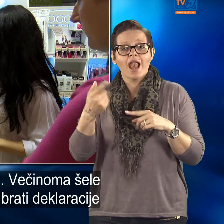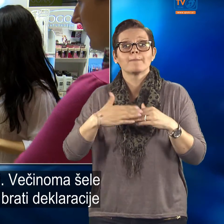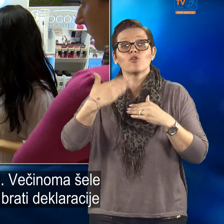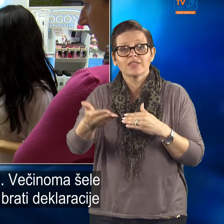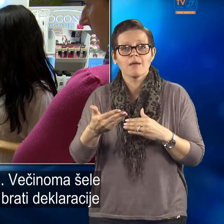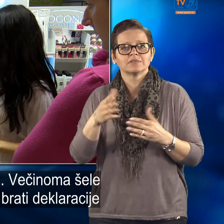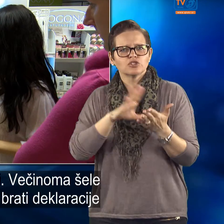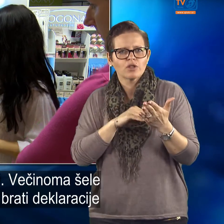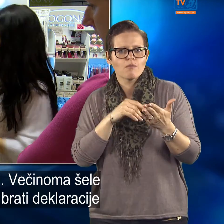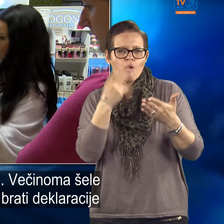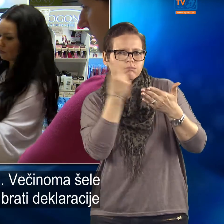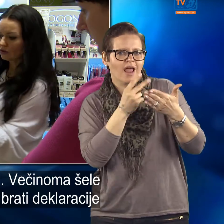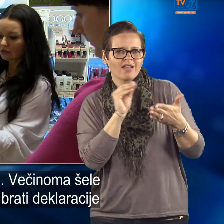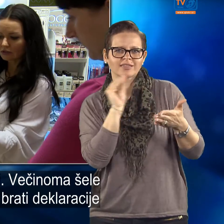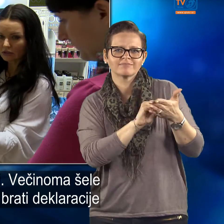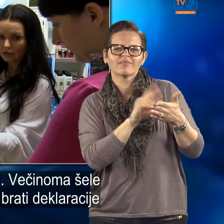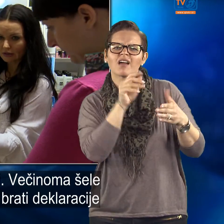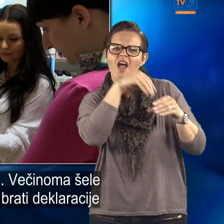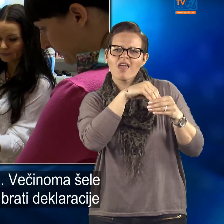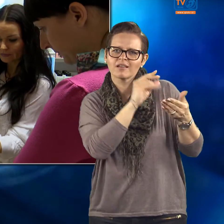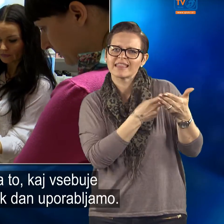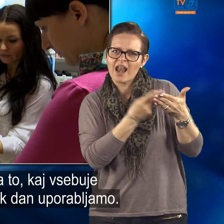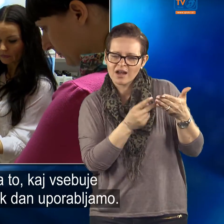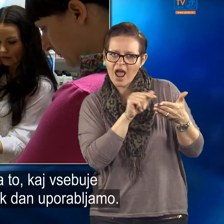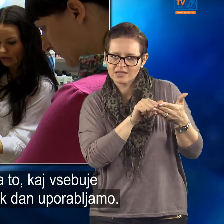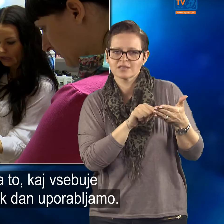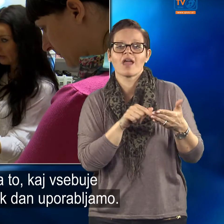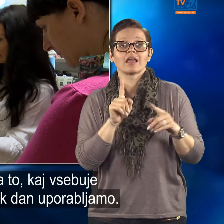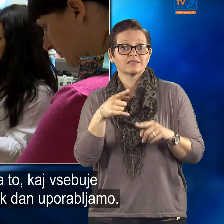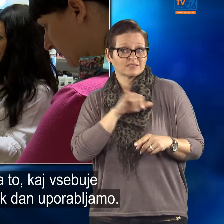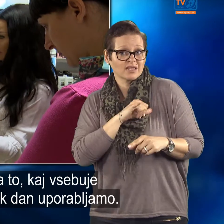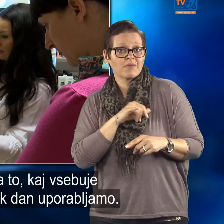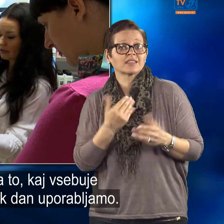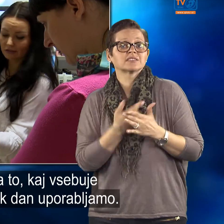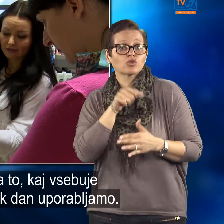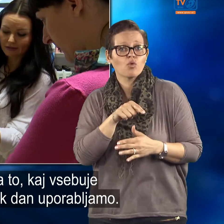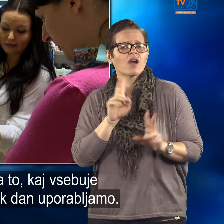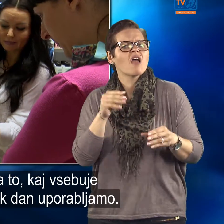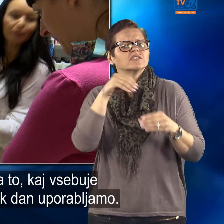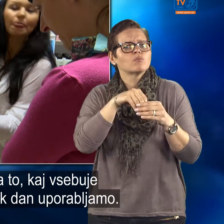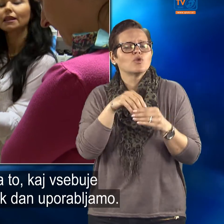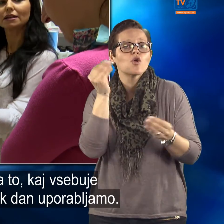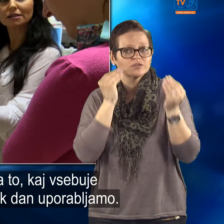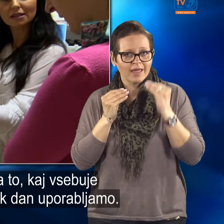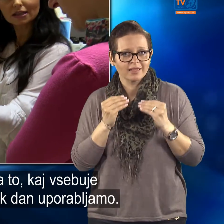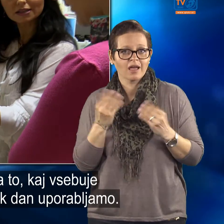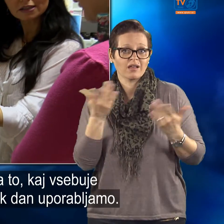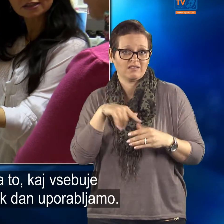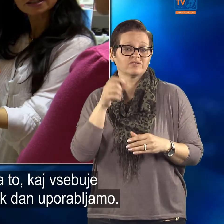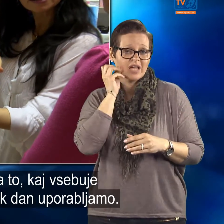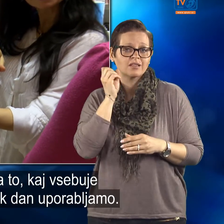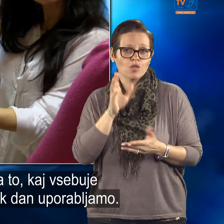šele potem začnemo brati deklaracije in se zanimati za to, kaj vsebuje kozmetika, ki jo vsak dan